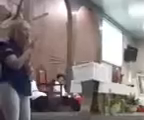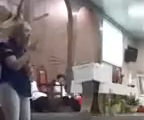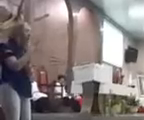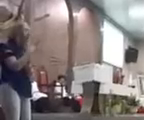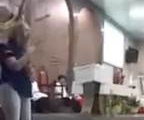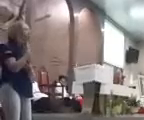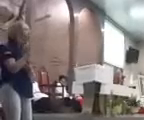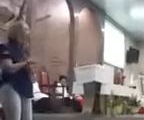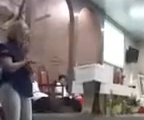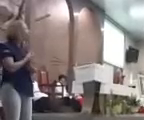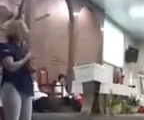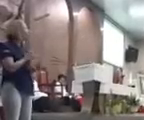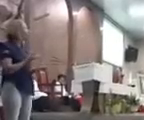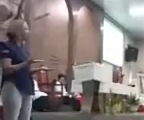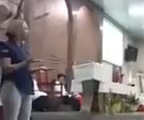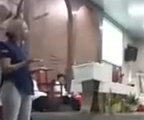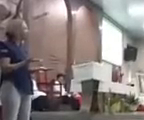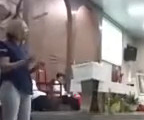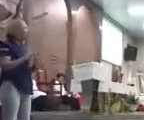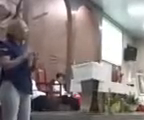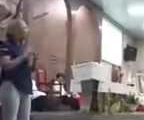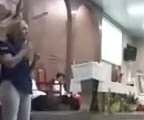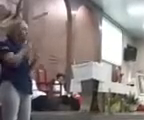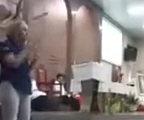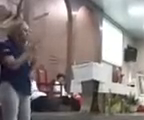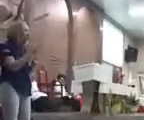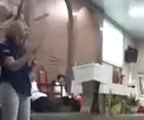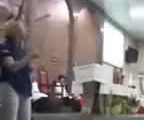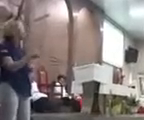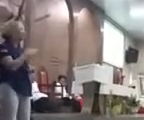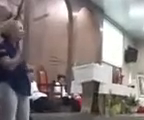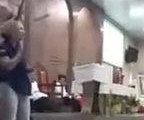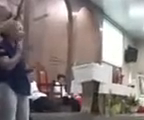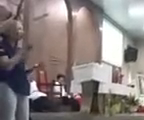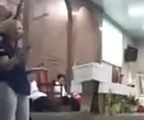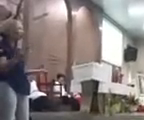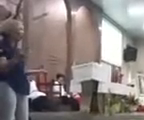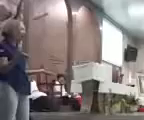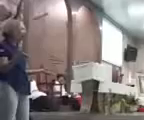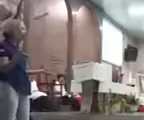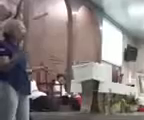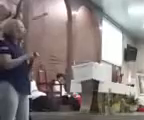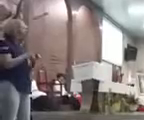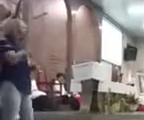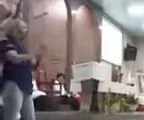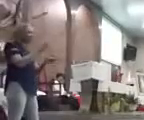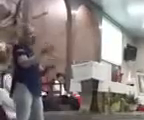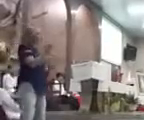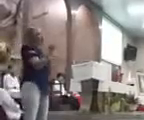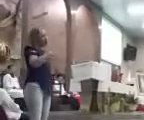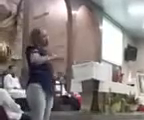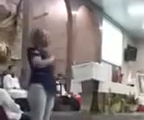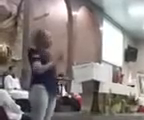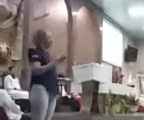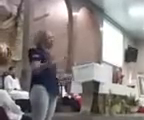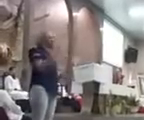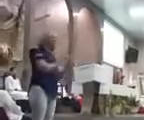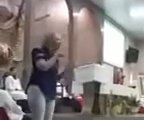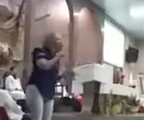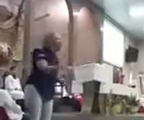disso, né? De que quantas vezes isso acontece na nossa vida, de quantas vezes você chega aqui